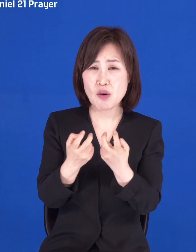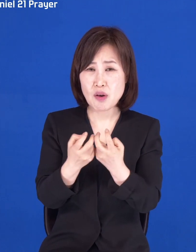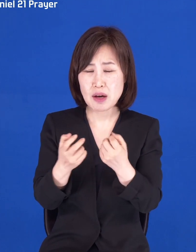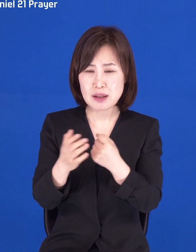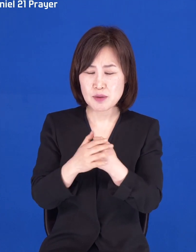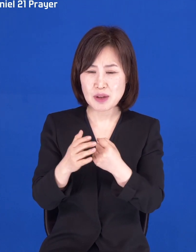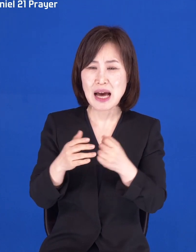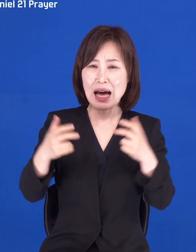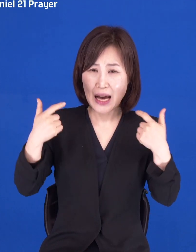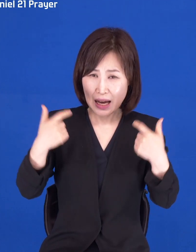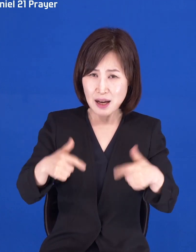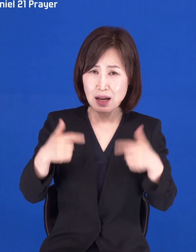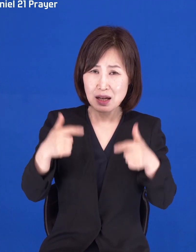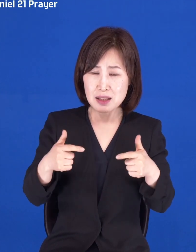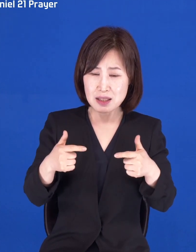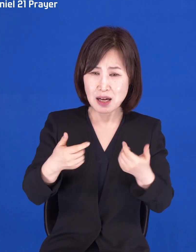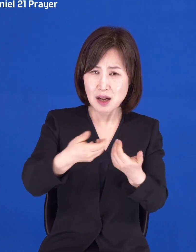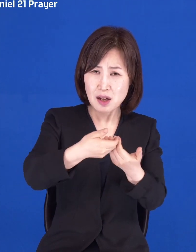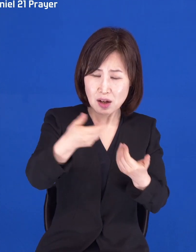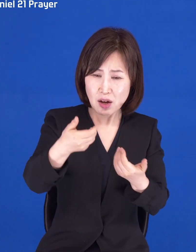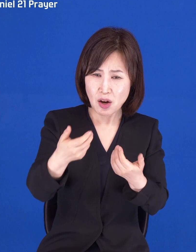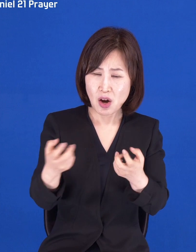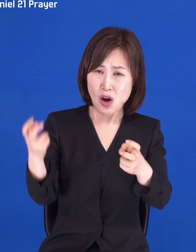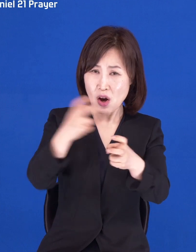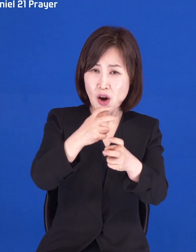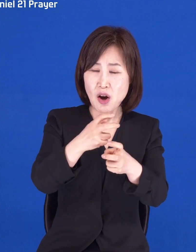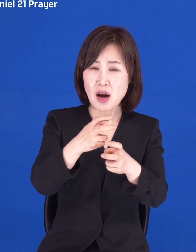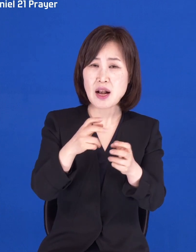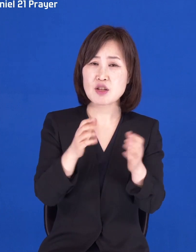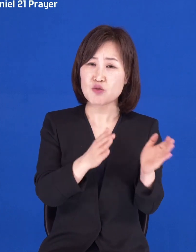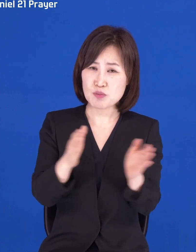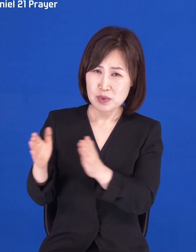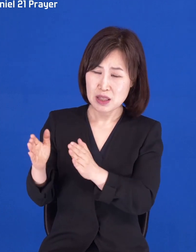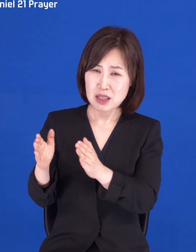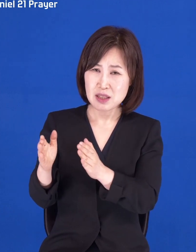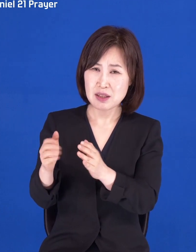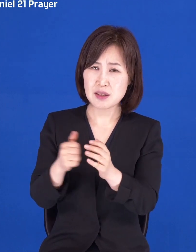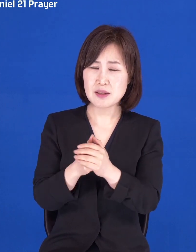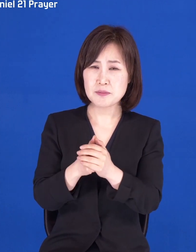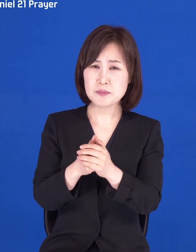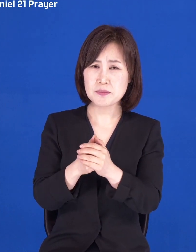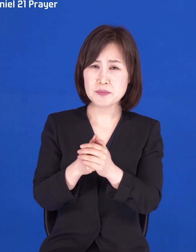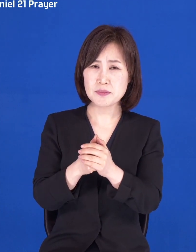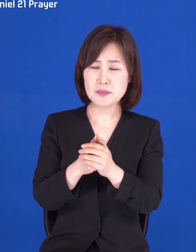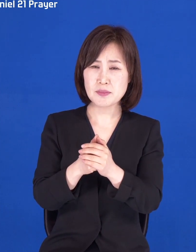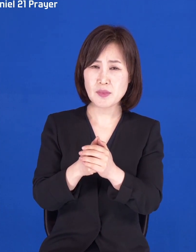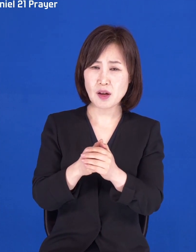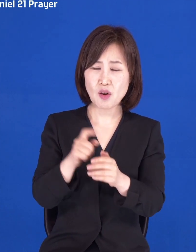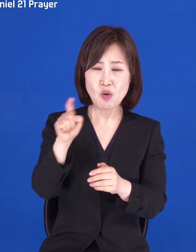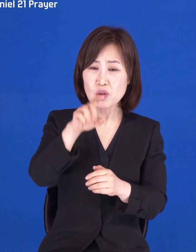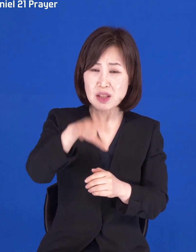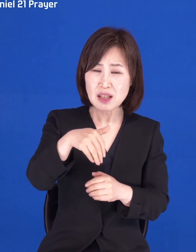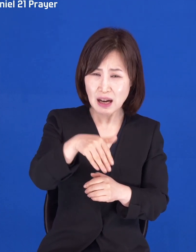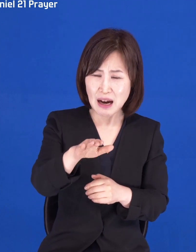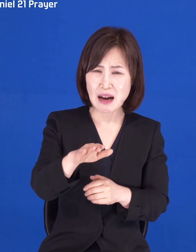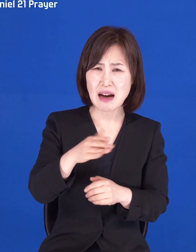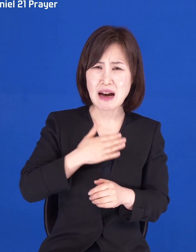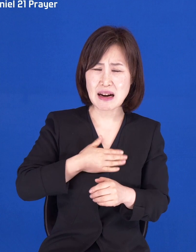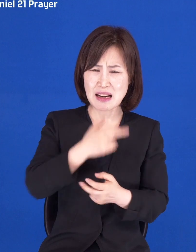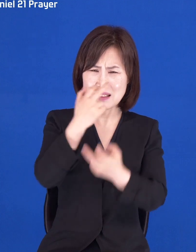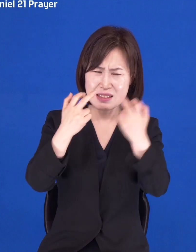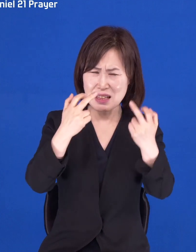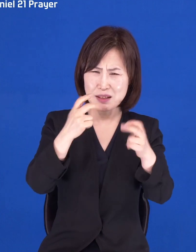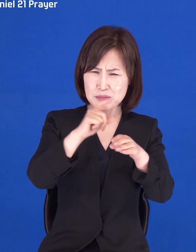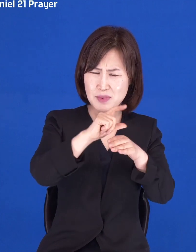떠날 준비를 했어요. 그래서 어머니하고 할머니는 짐을 싸시는 거예요. 갈 때 갈 거는 뻔한데 짐이라도 뭔가